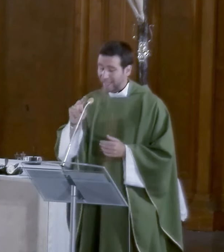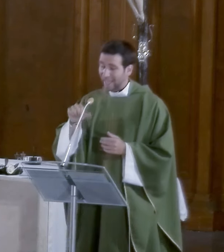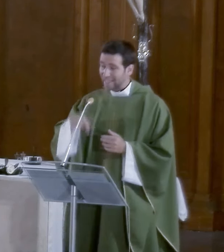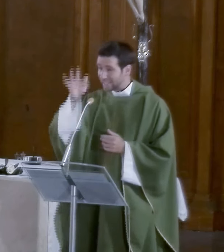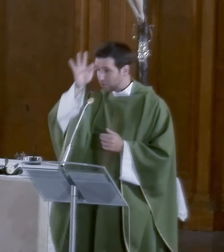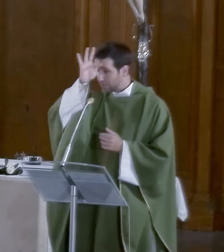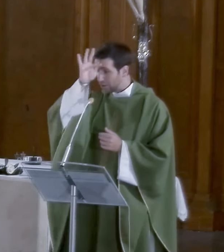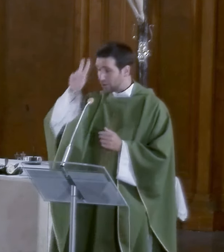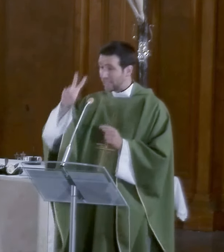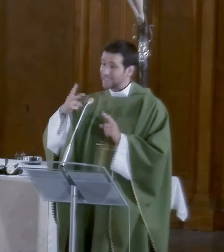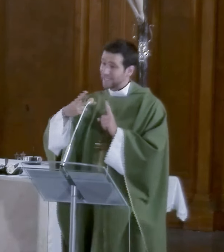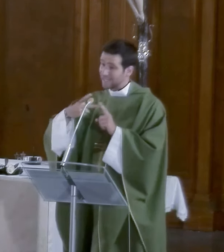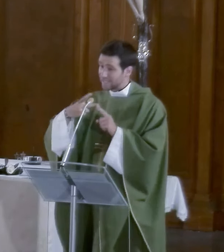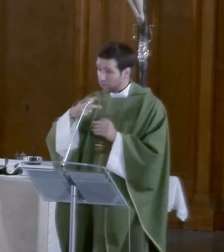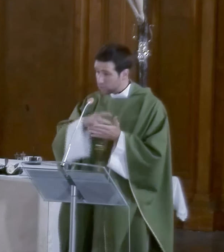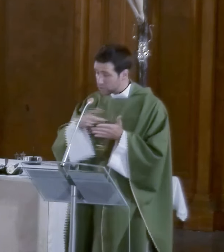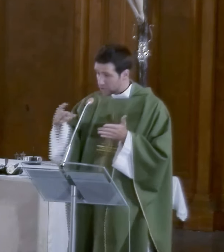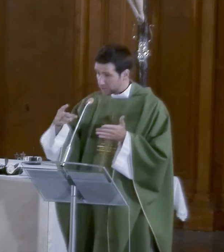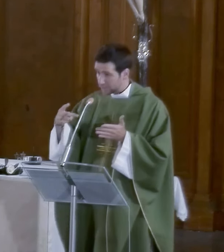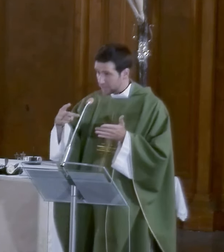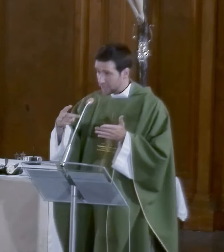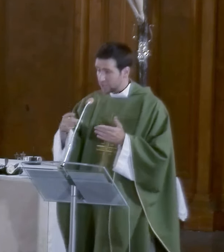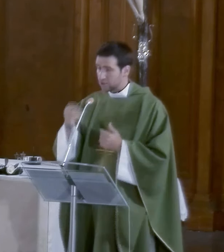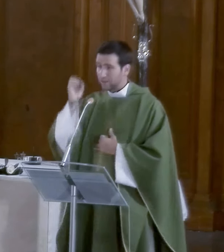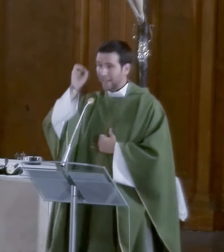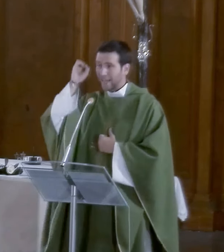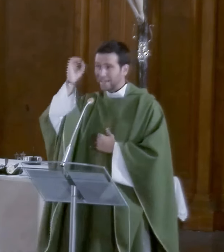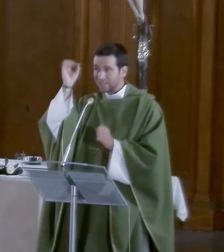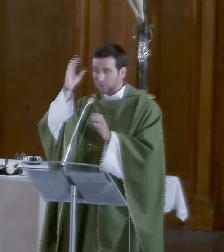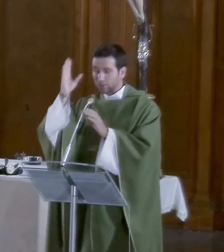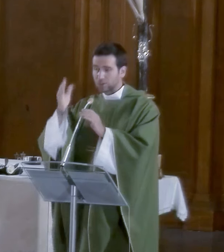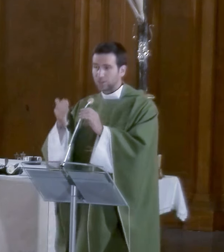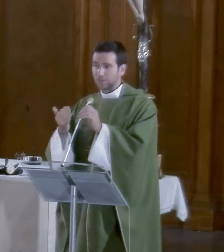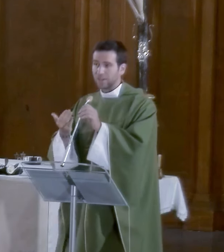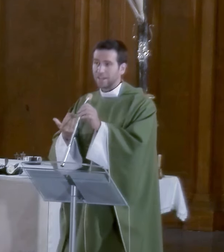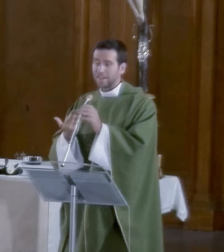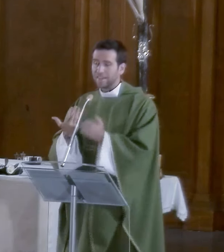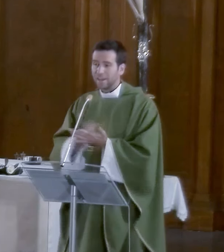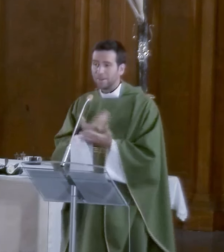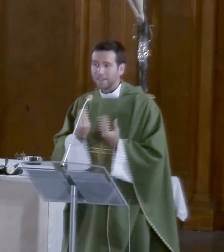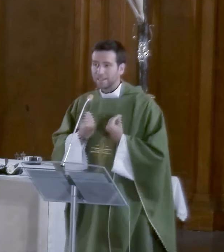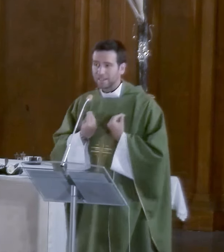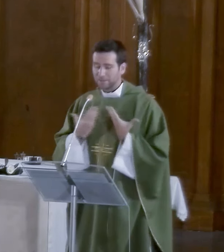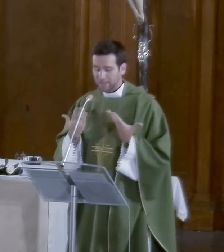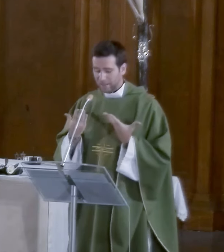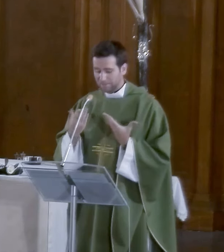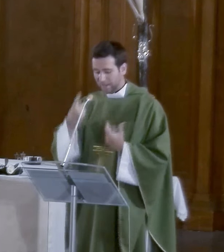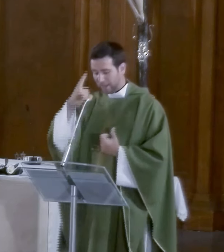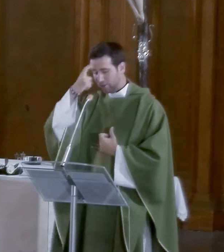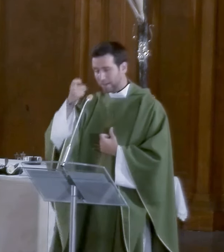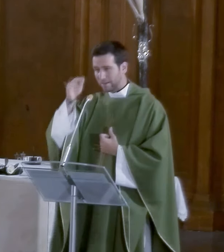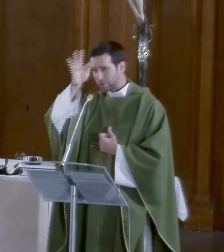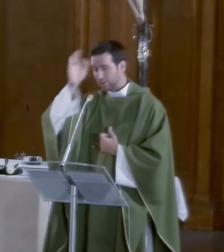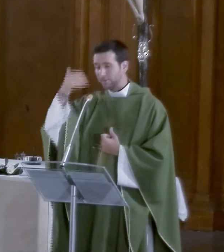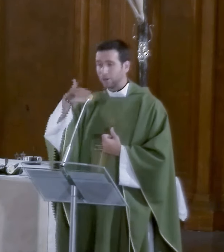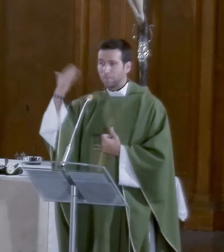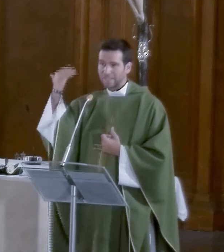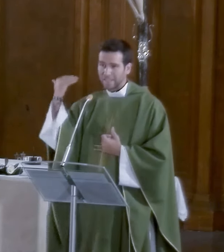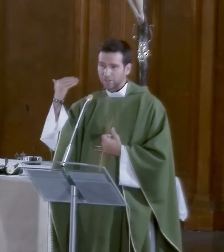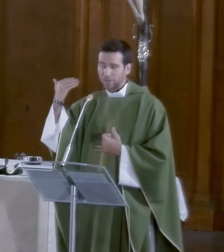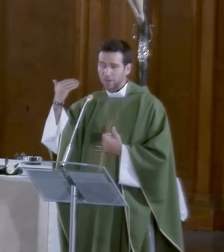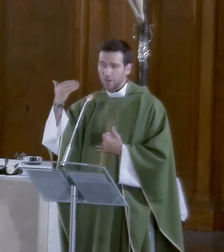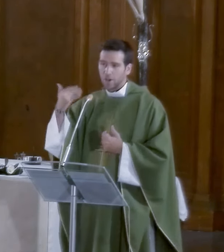que este domingo es el segundo sobre el discurso del pan de vida. Recordábamos el